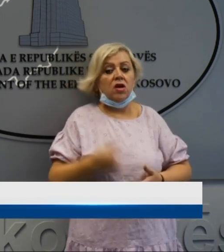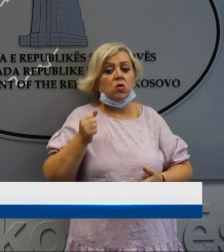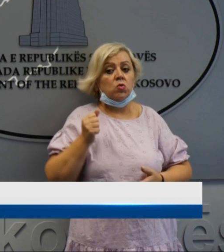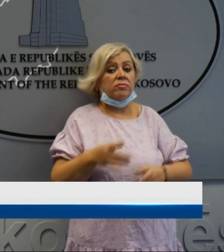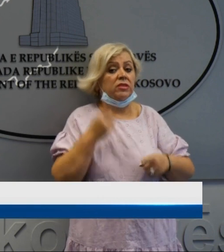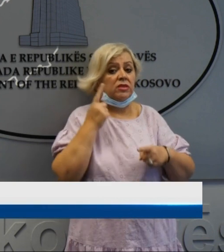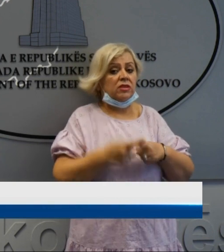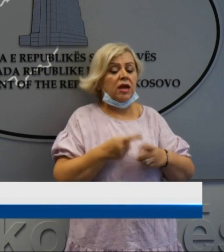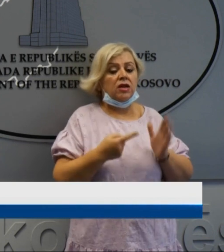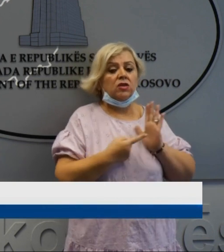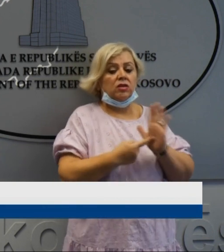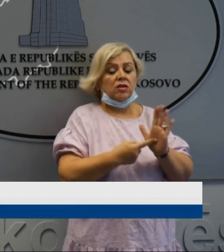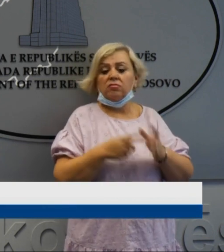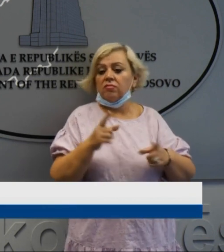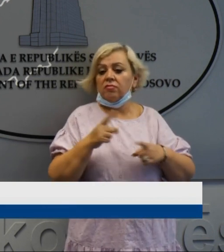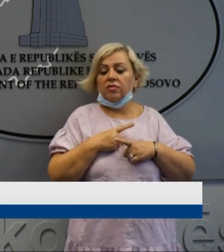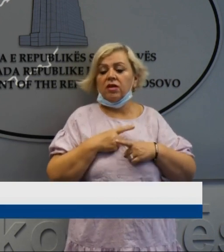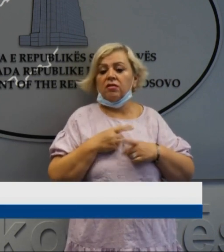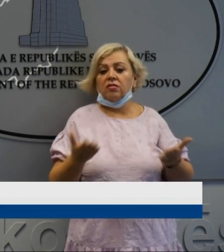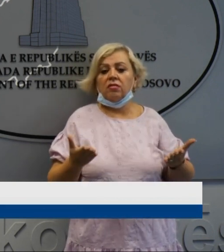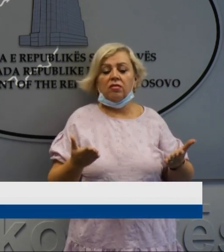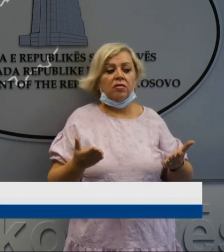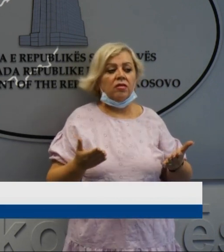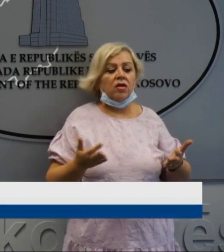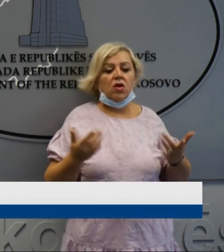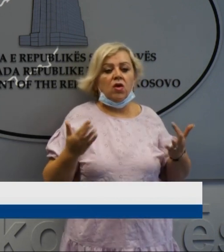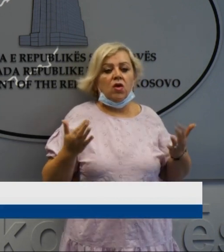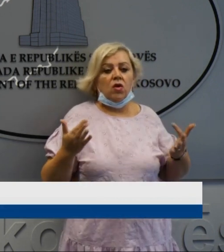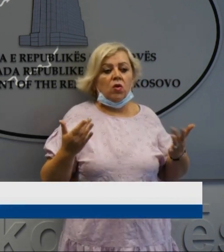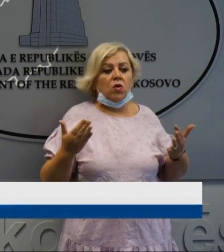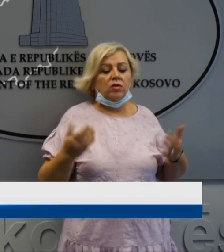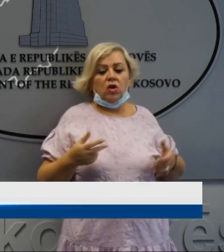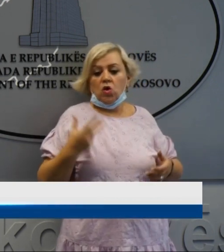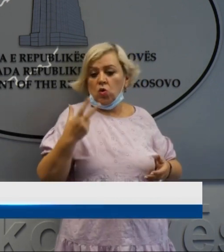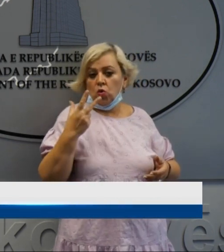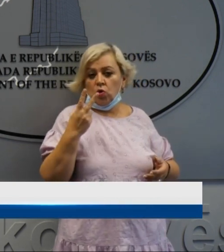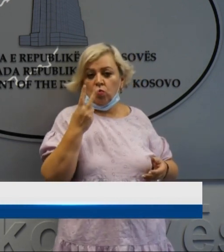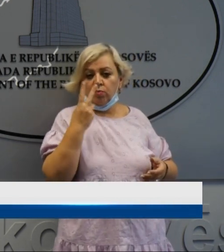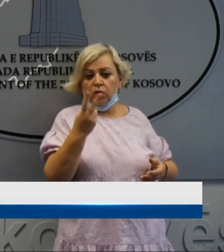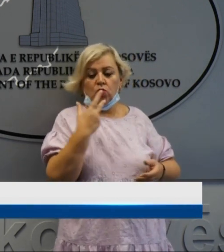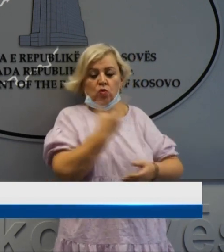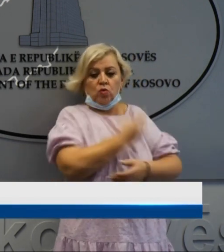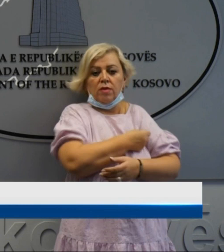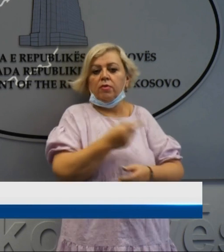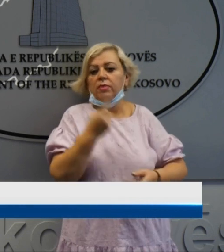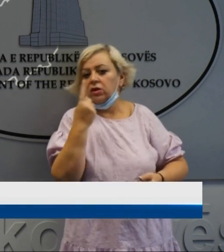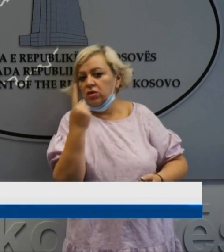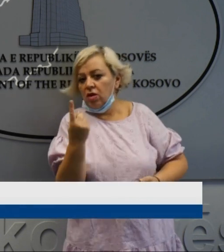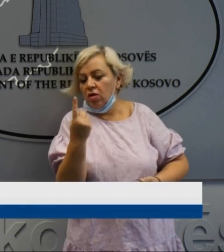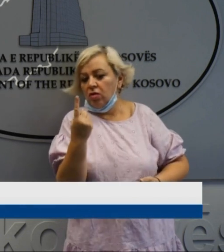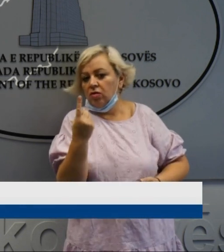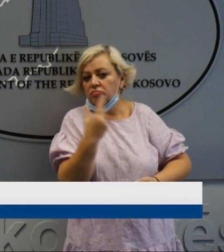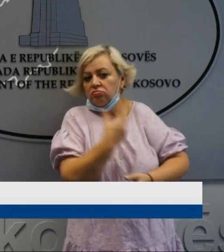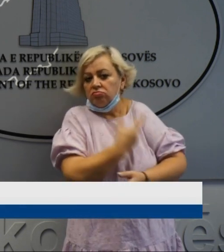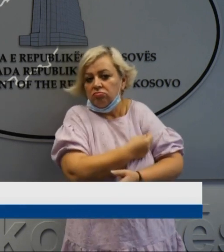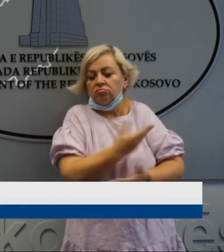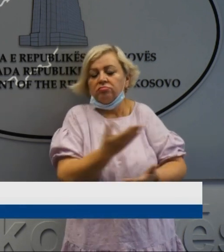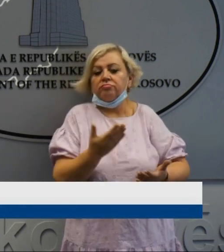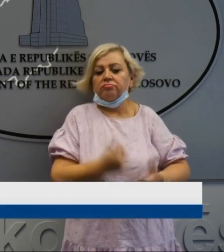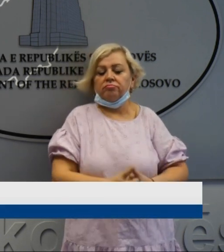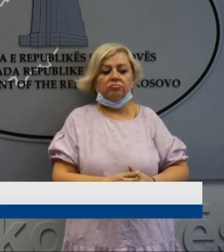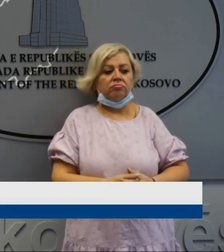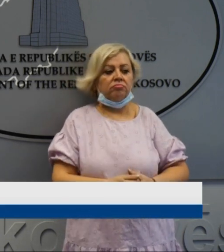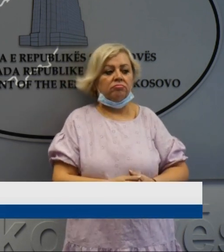statistikat, më na i tregu prej të vdekurve të statëm, sa janë me dy doza dhe sa janë me një dozë, nëse ka të tillë të